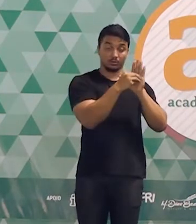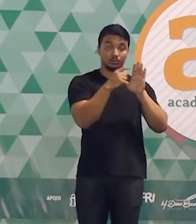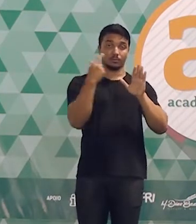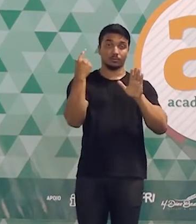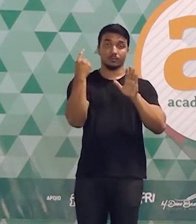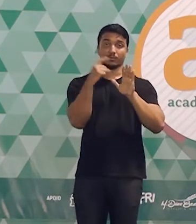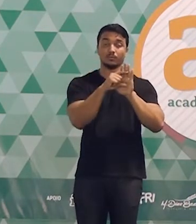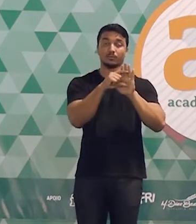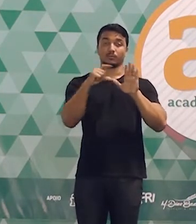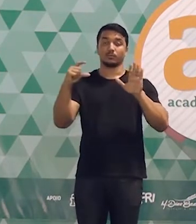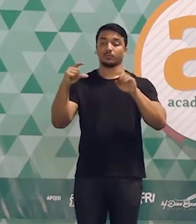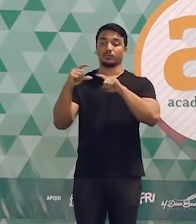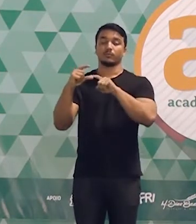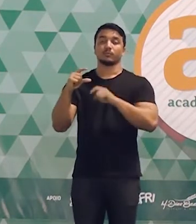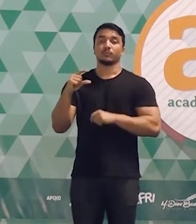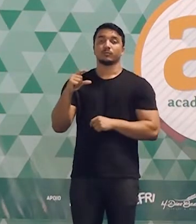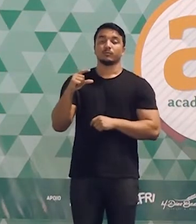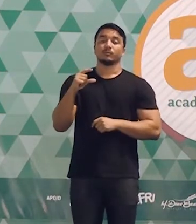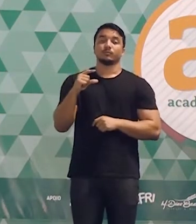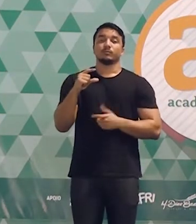O seguinte fragmento.